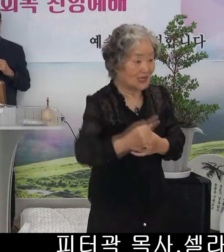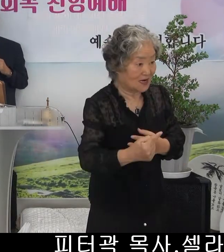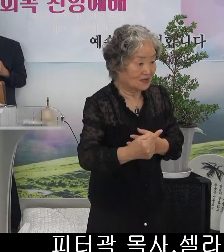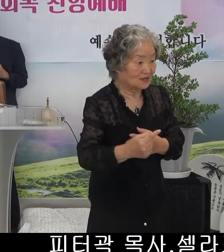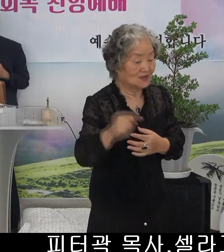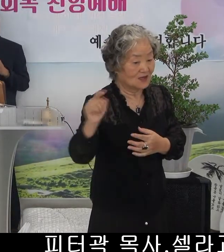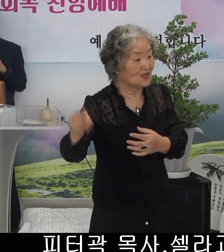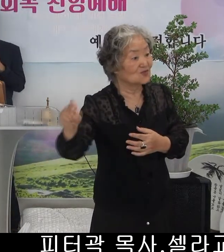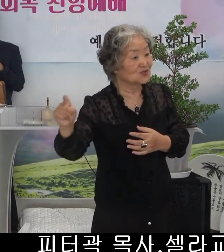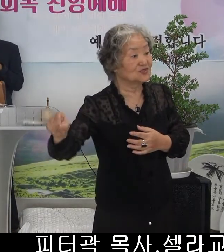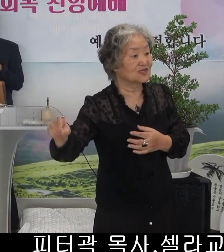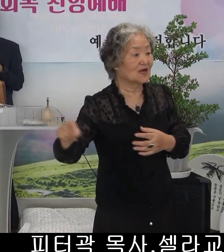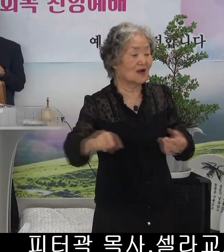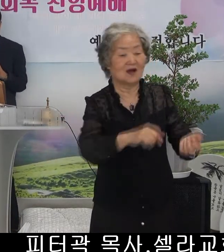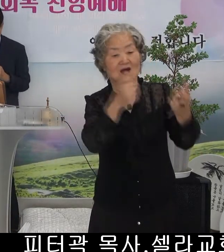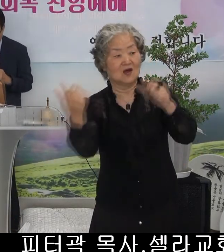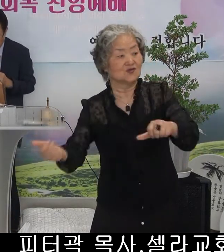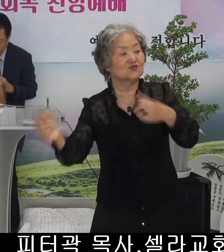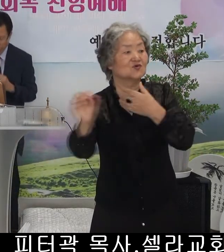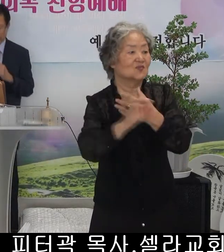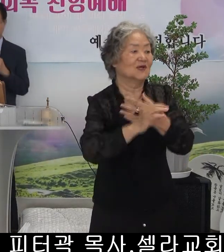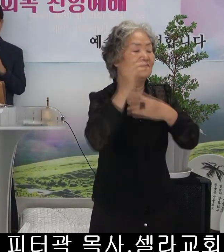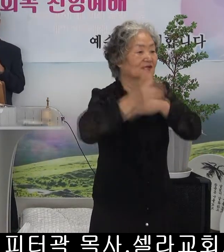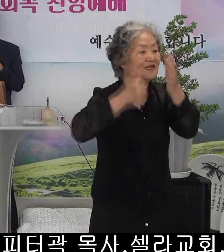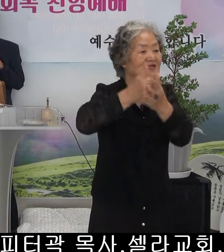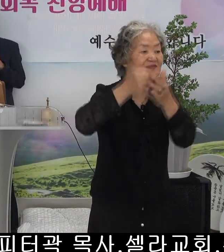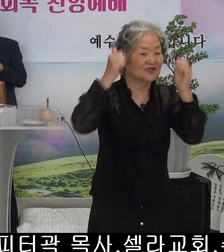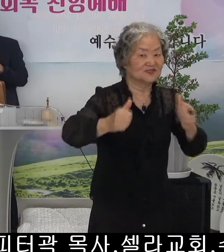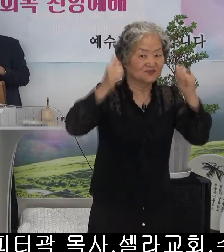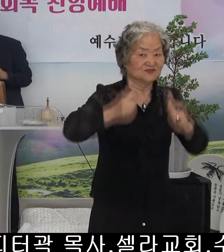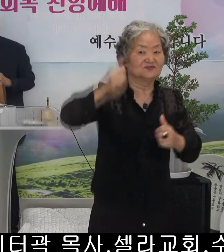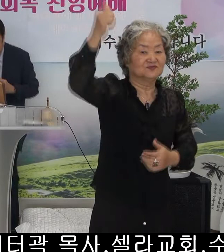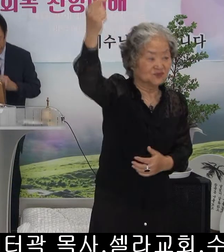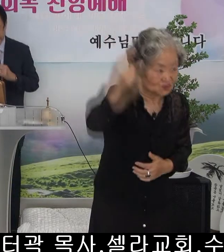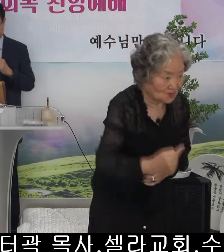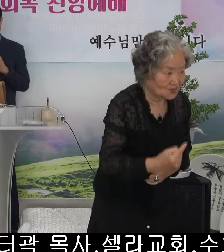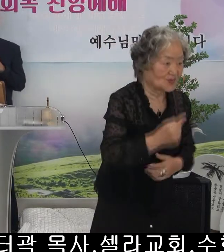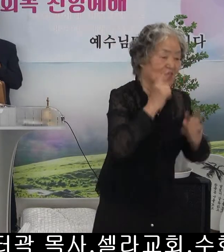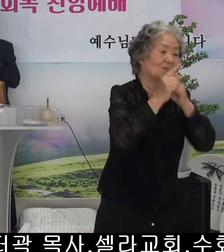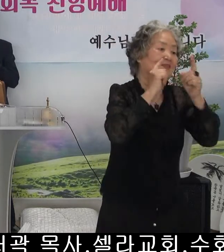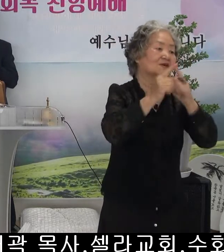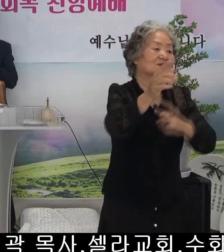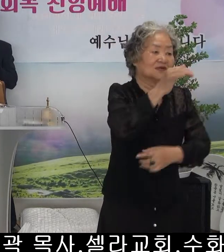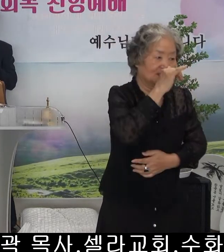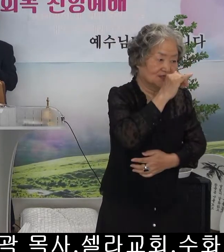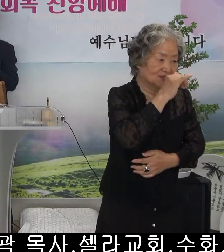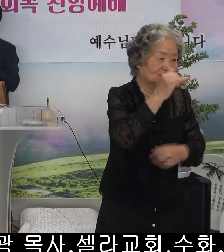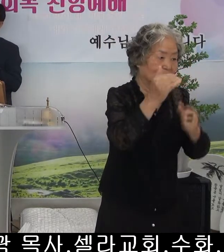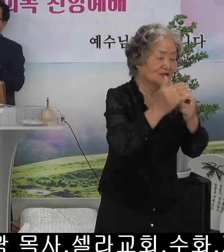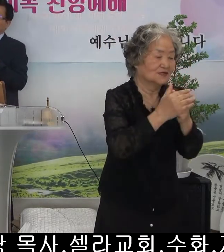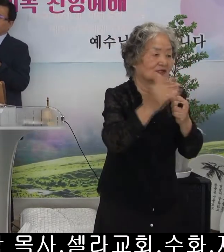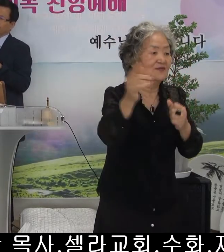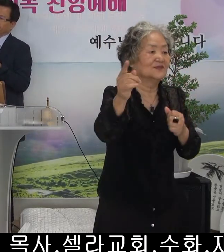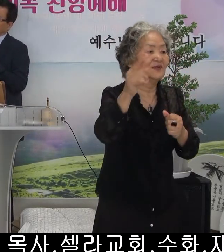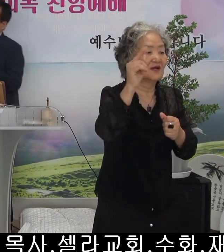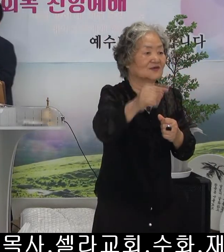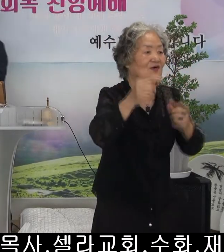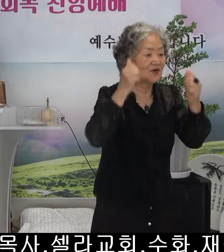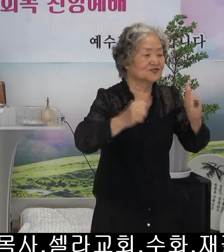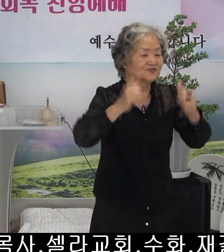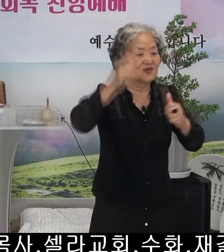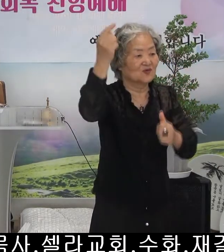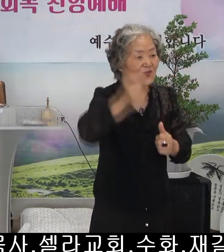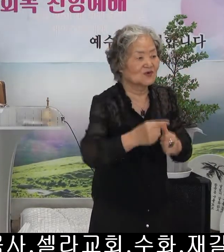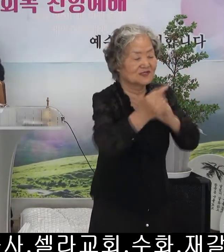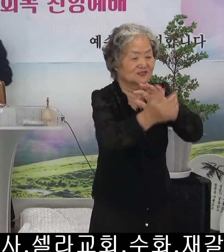그래서 그의 아들이 죽기 전에 회개하고 하나님께로 돌아오라. 하나님의 뜻대로 살아라. 라고 증거를 하면서 300년 동안 하나님 제발